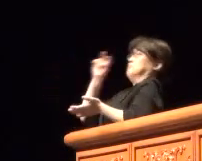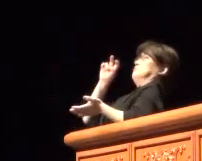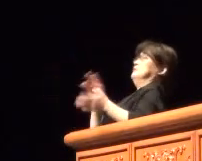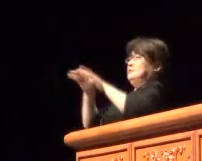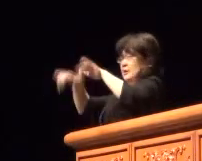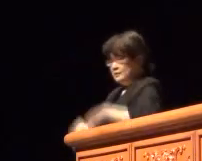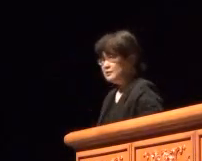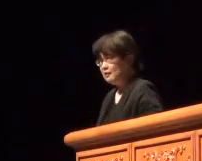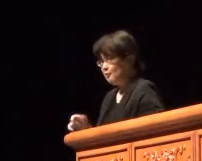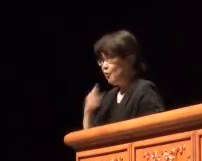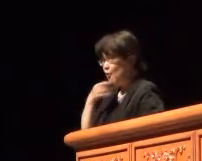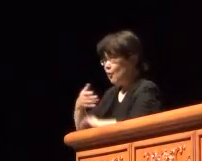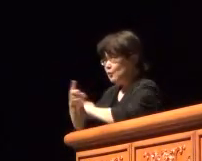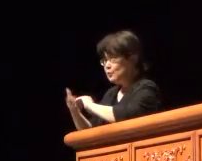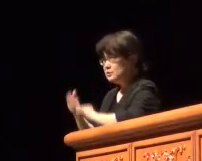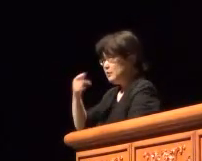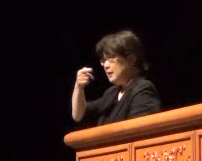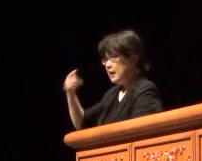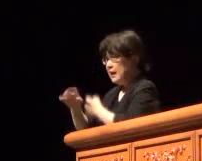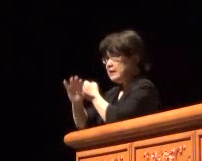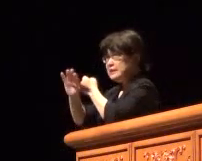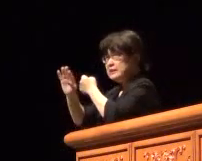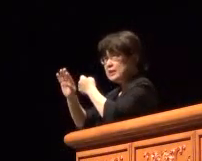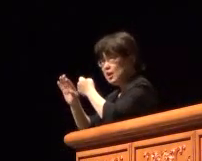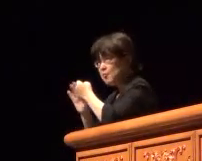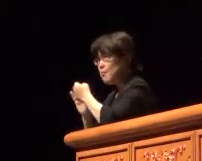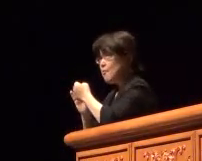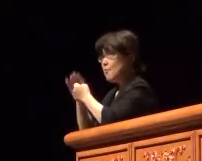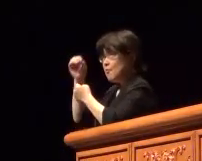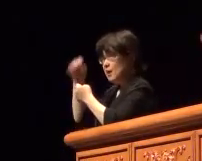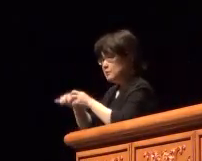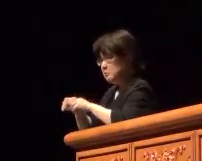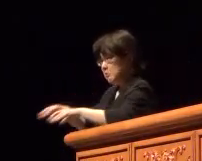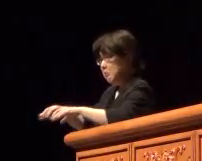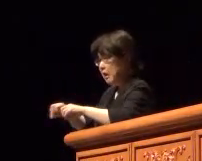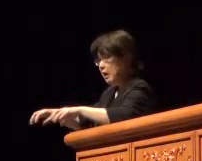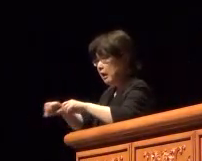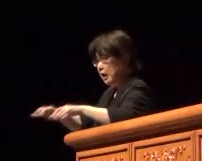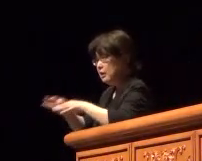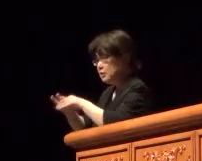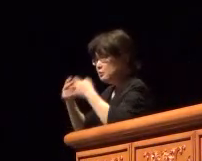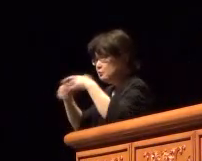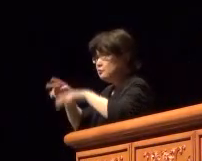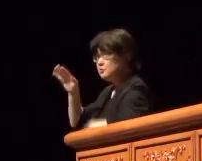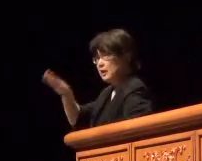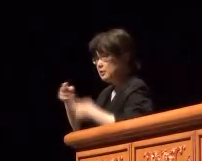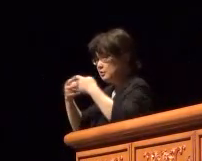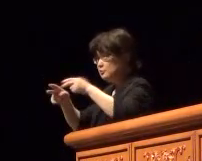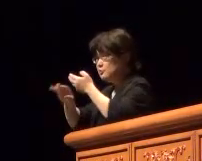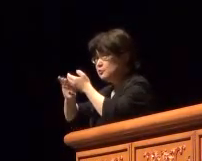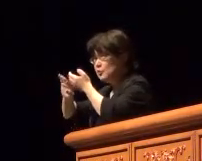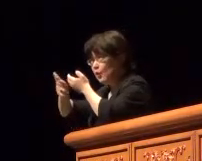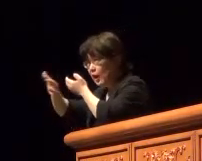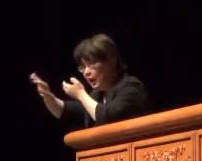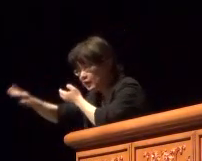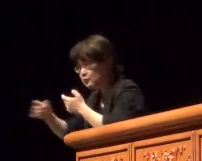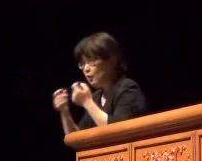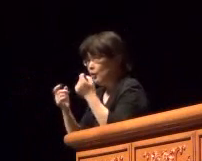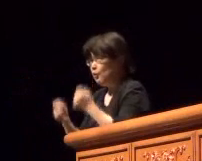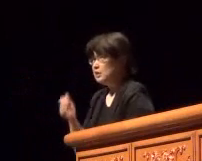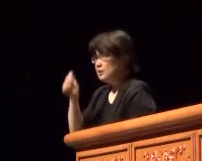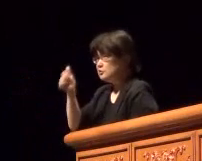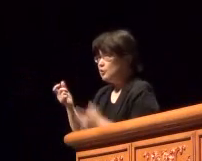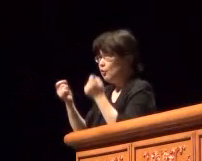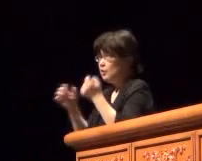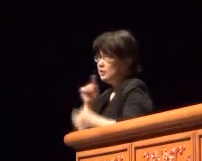。この福島第一原発のガタ漏れについてのニュースも入ったんです。入ったのですが、その直後同じ方が同じト